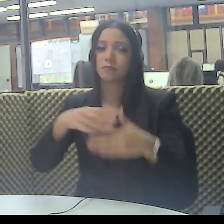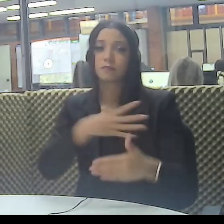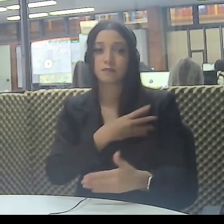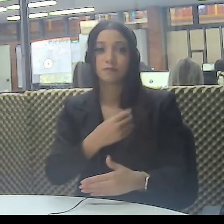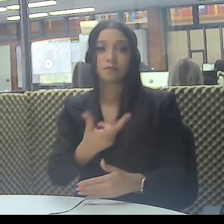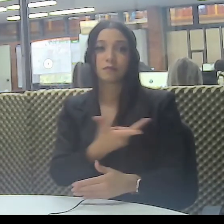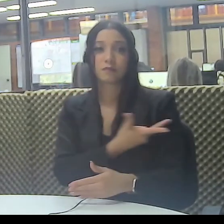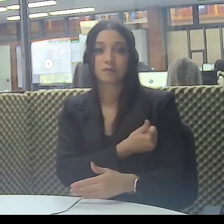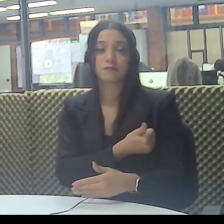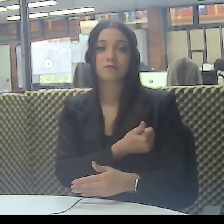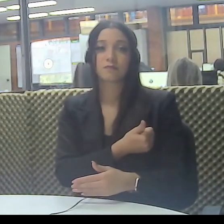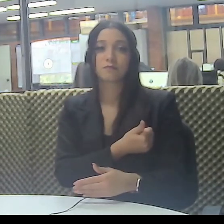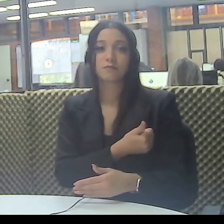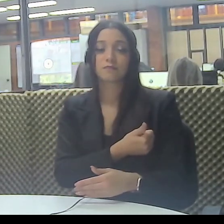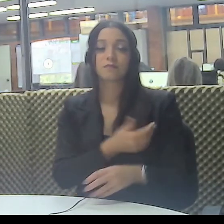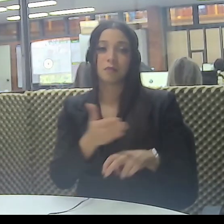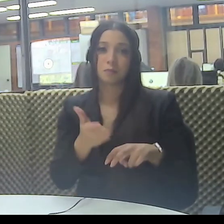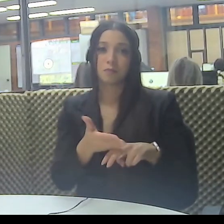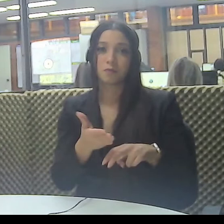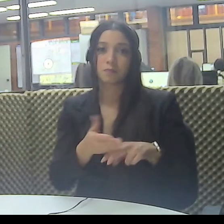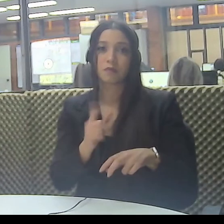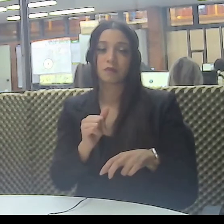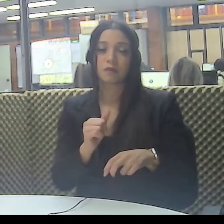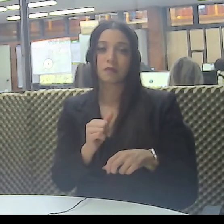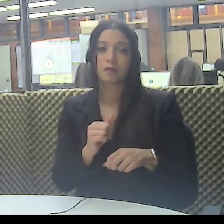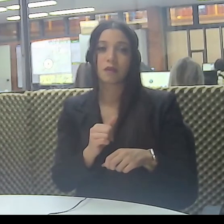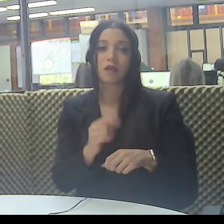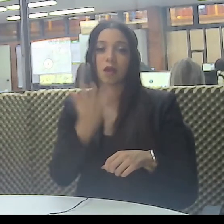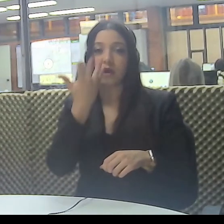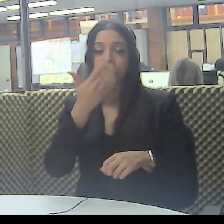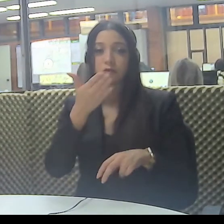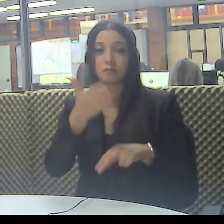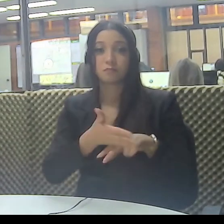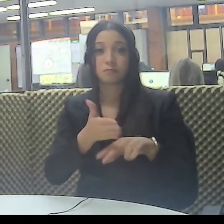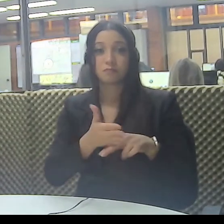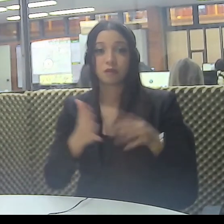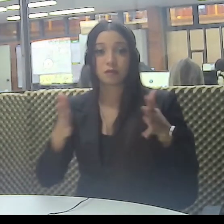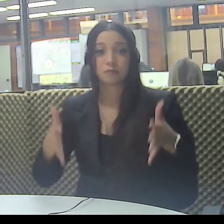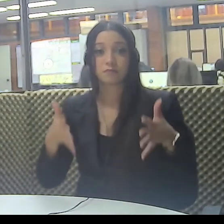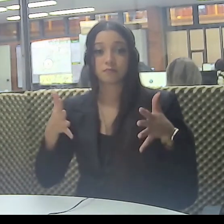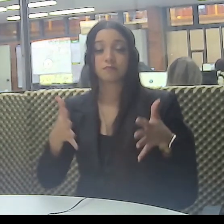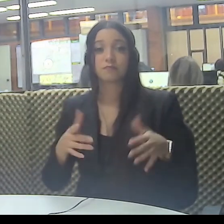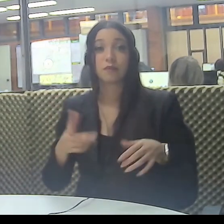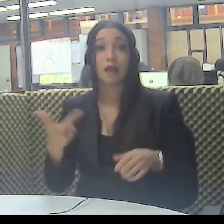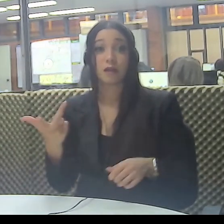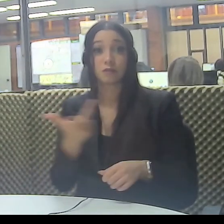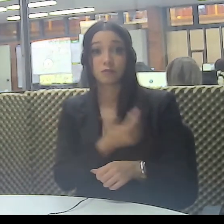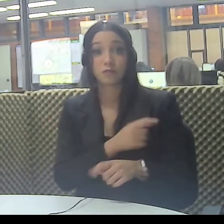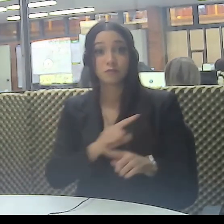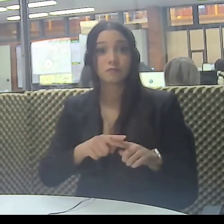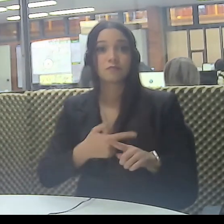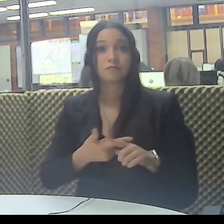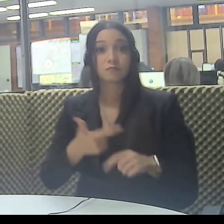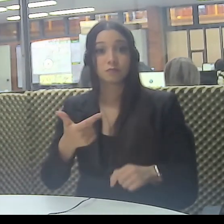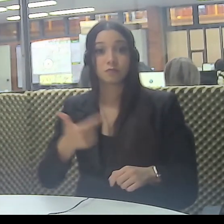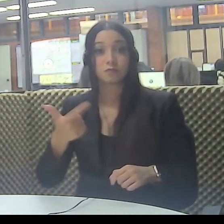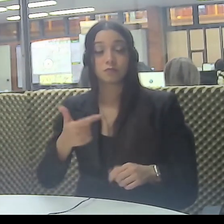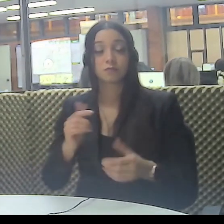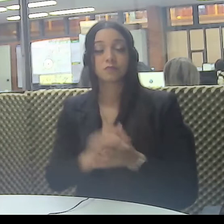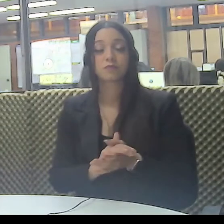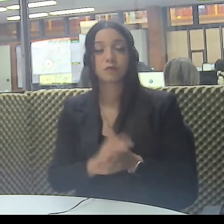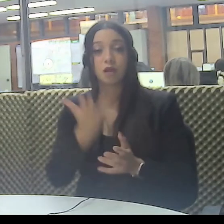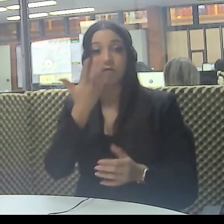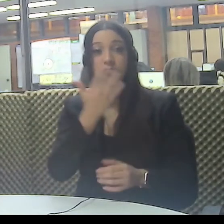a contra a pólio, que também é conhecida como paralisia infantil, inclusive a dose de reforço, né, da pólio, todas